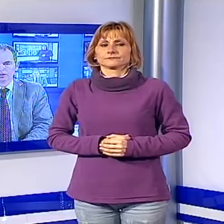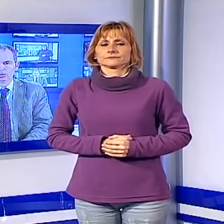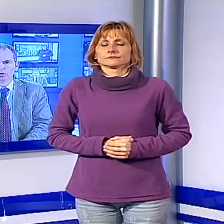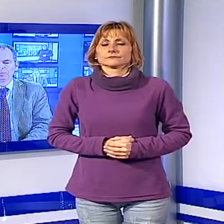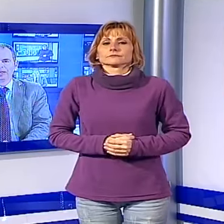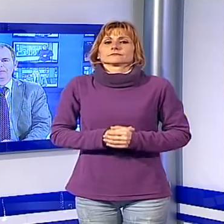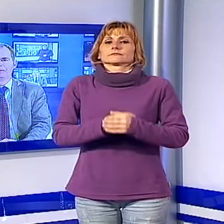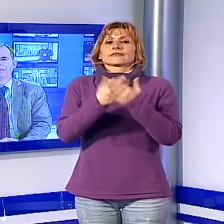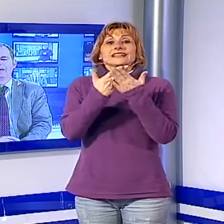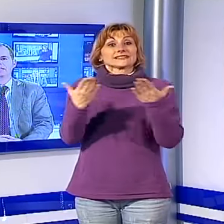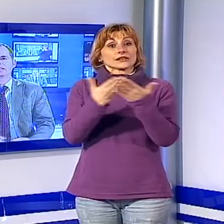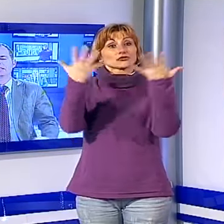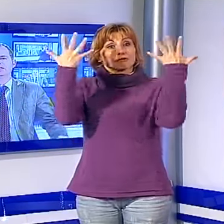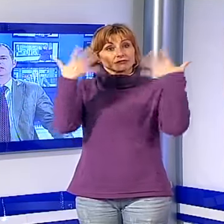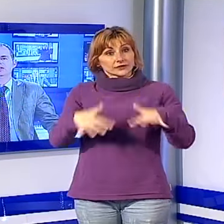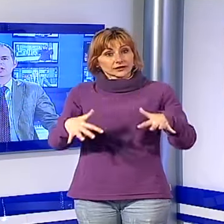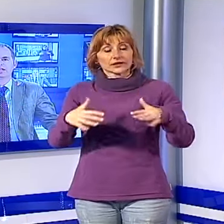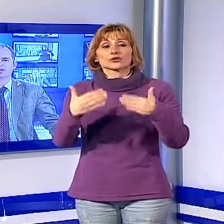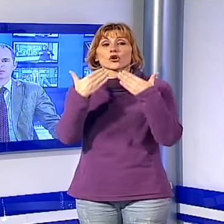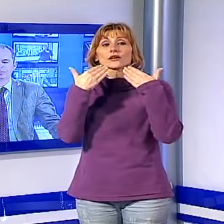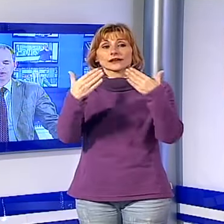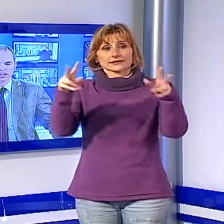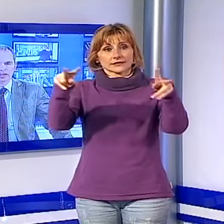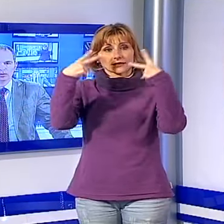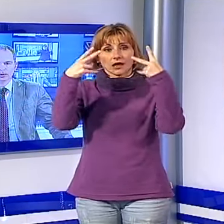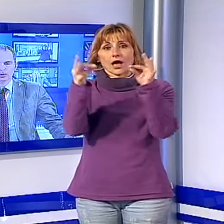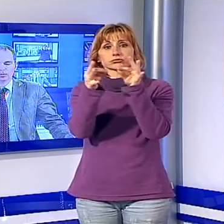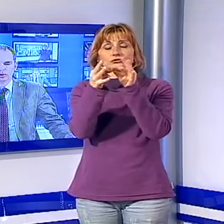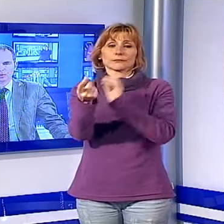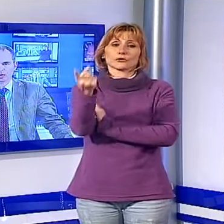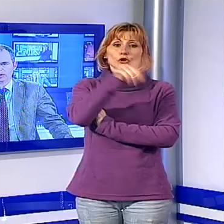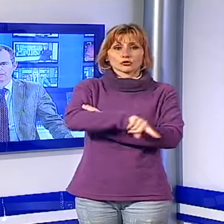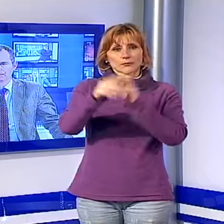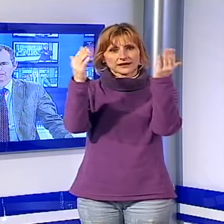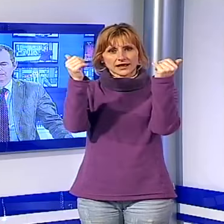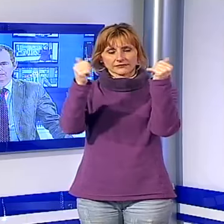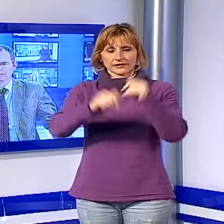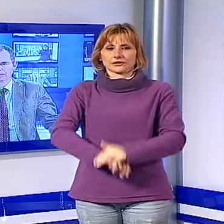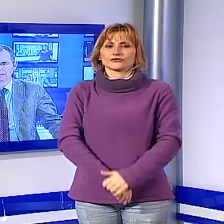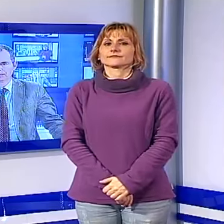È tutto per la prima parte dell'ETG, adesso la pubblicità e subito dopo lo sport.